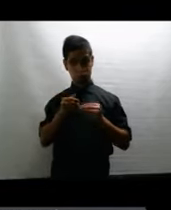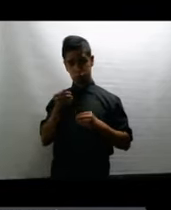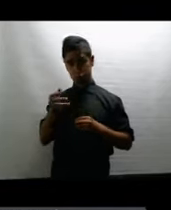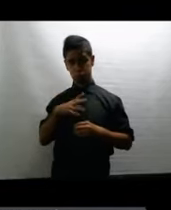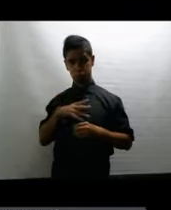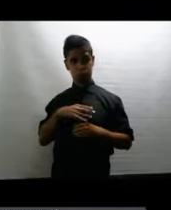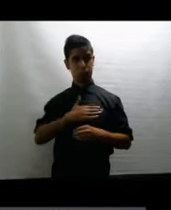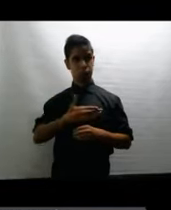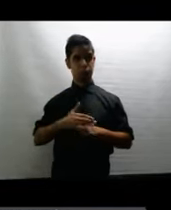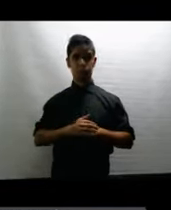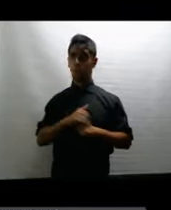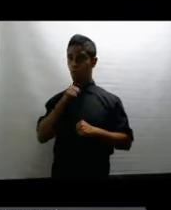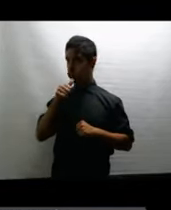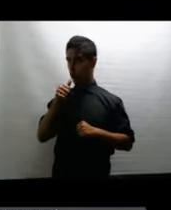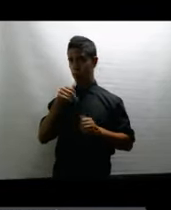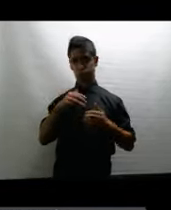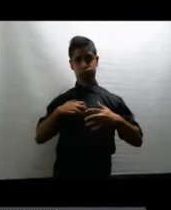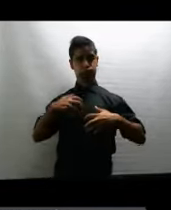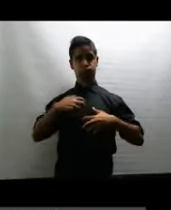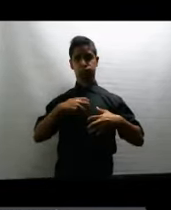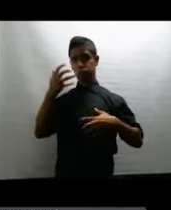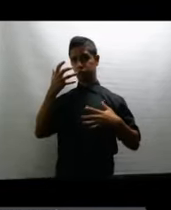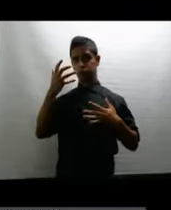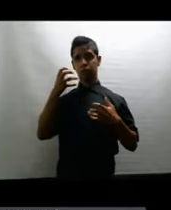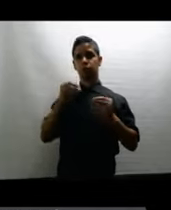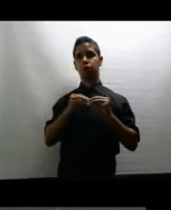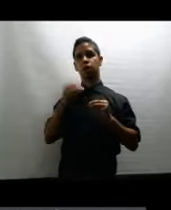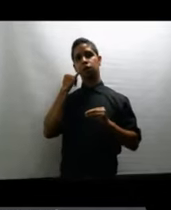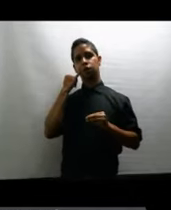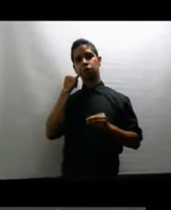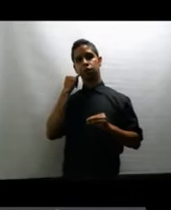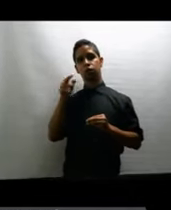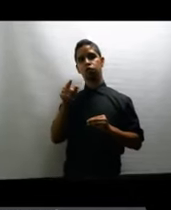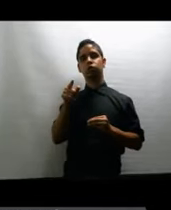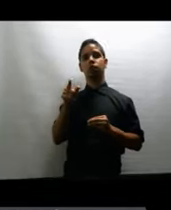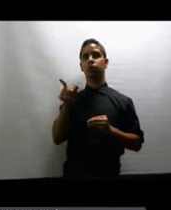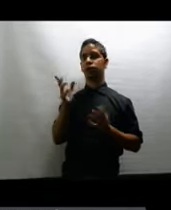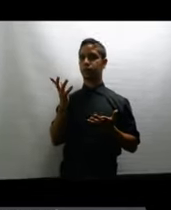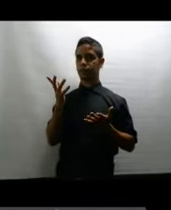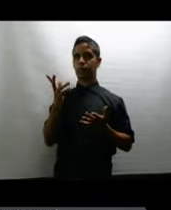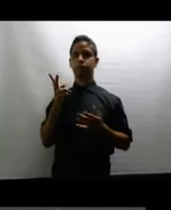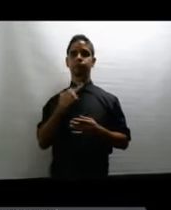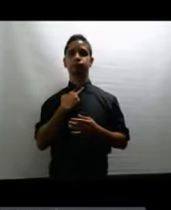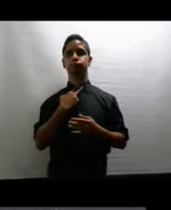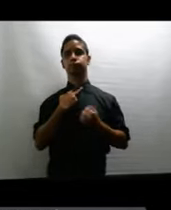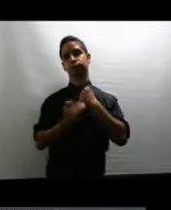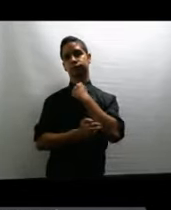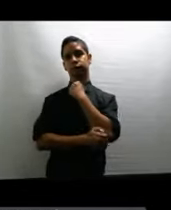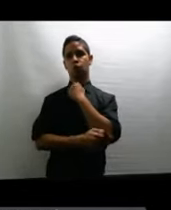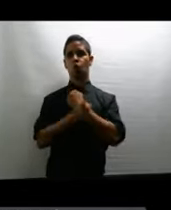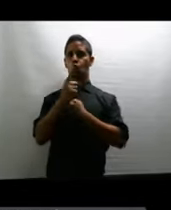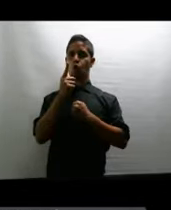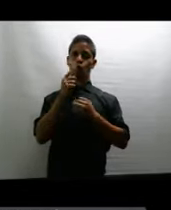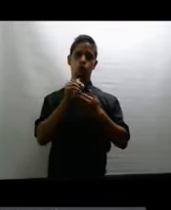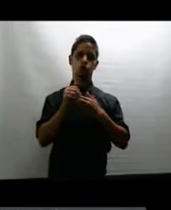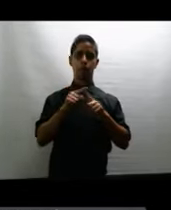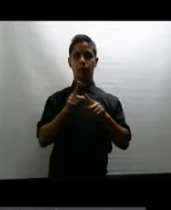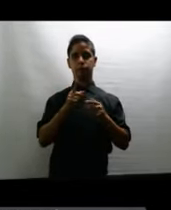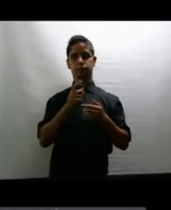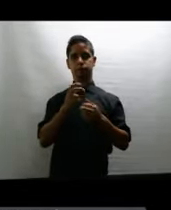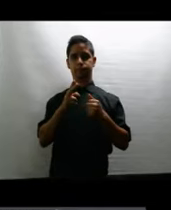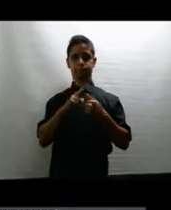No le vamos a molestar, así que si no. Usted está súper pelado, pues ahorre un pesito al día. Pues de aquí al 5 de mayo.